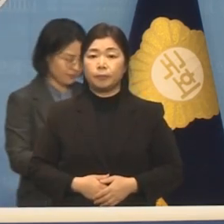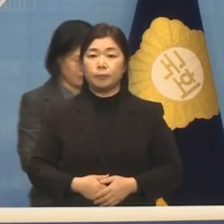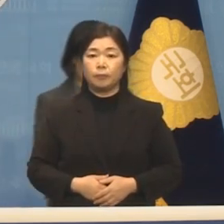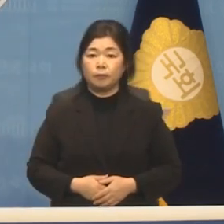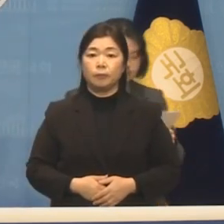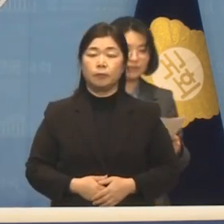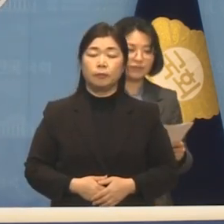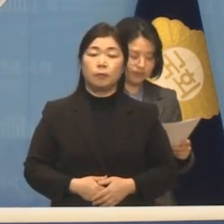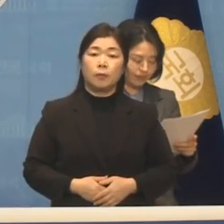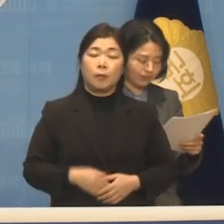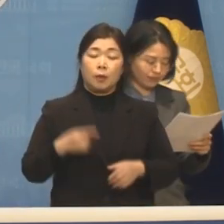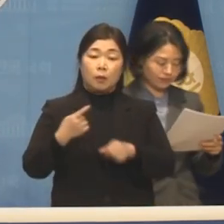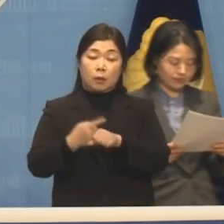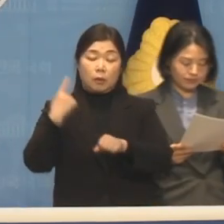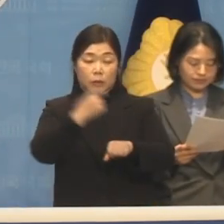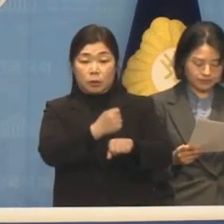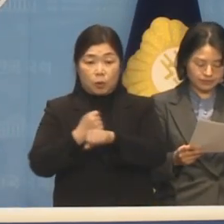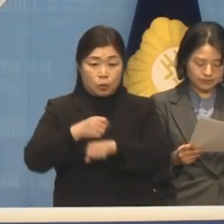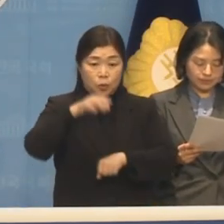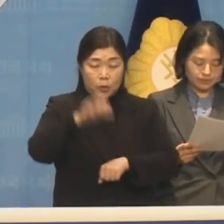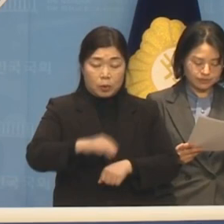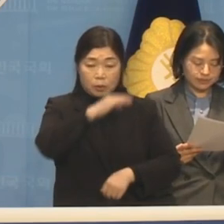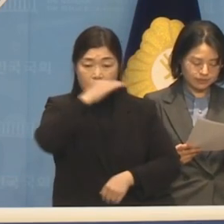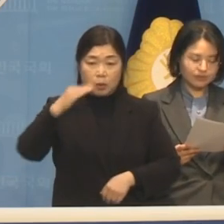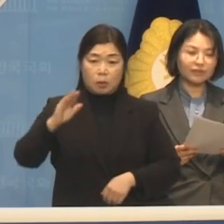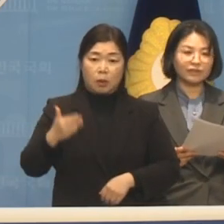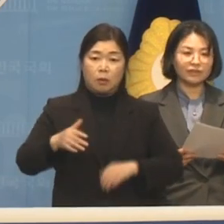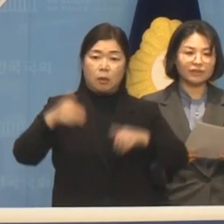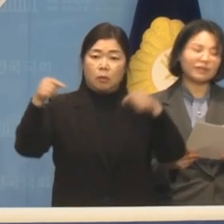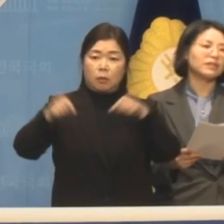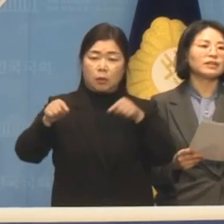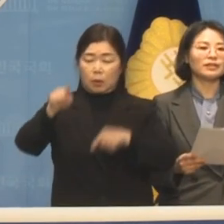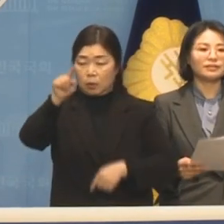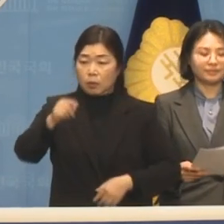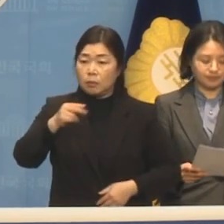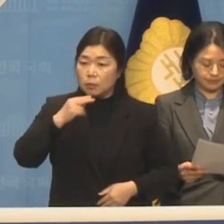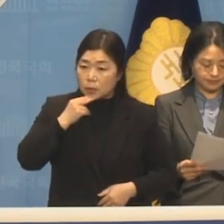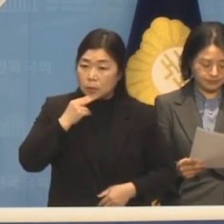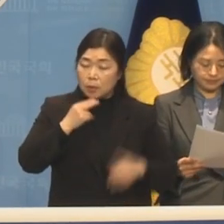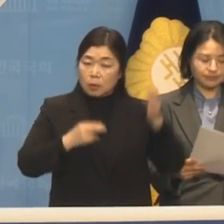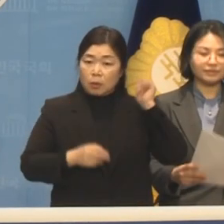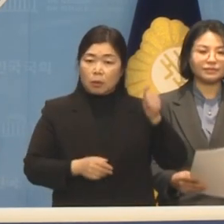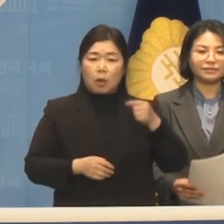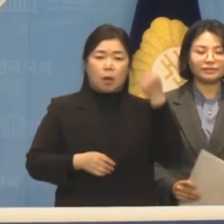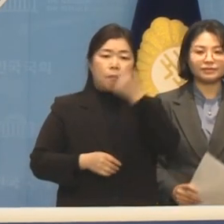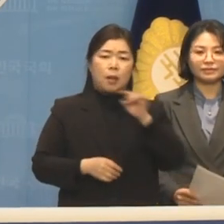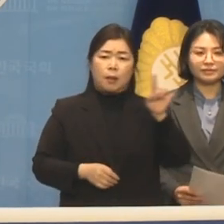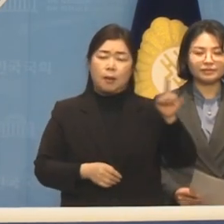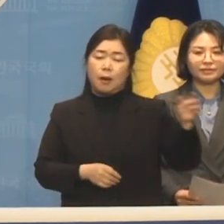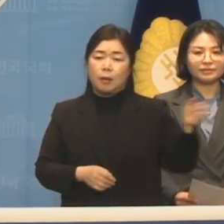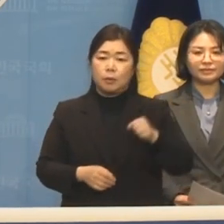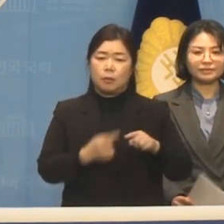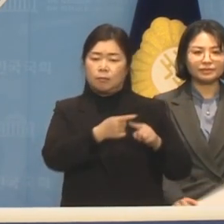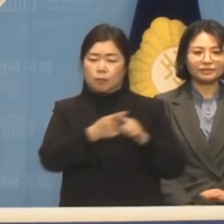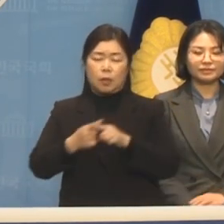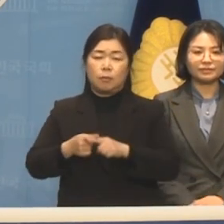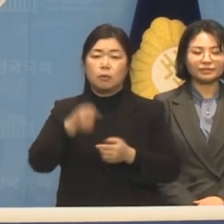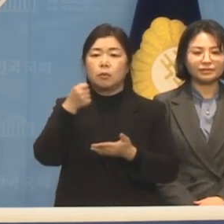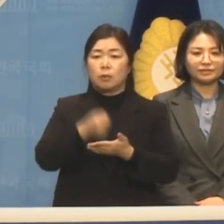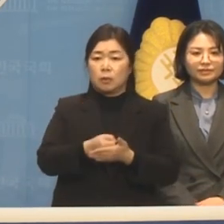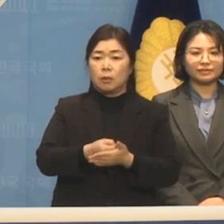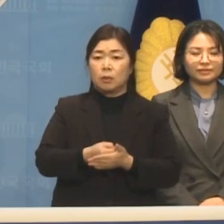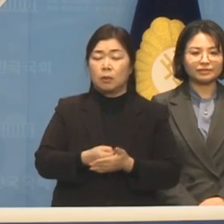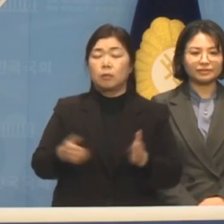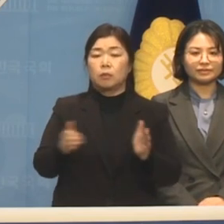네, 작년 연구 현장과 제대로 된 논의도 하지 않은 채 대통령의 말 한마디에 일방적이고